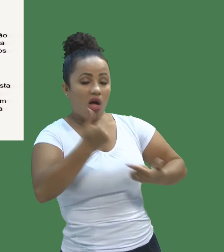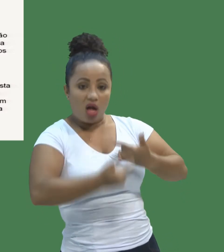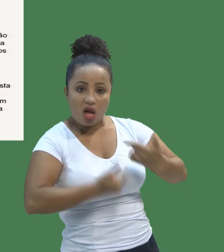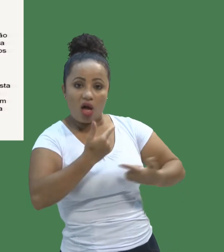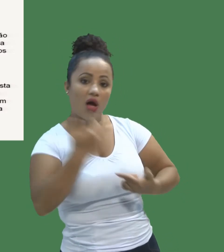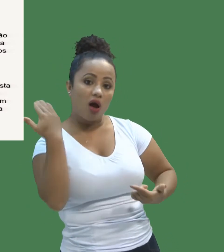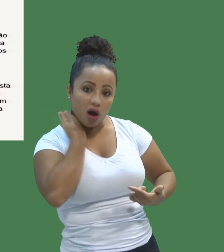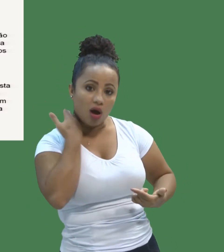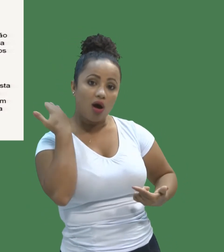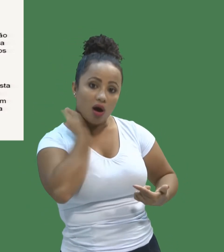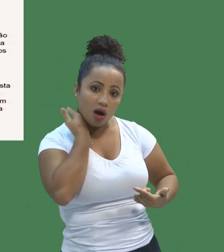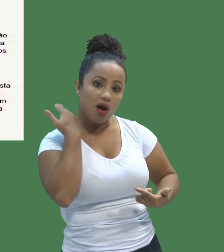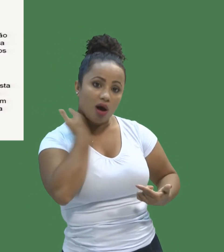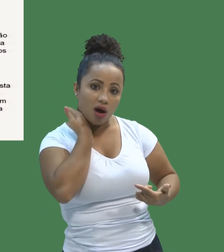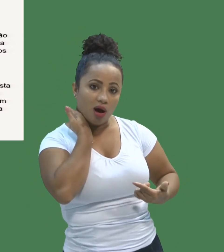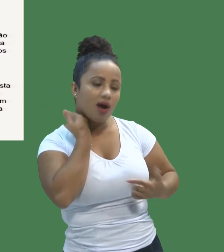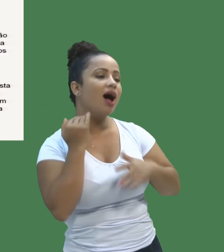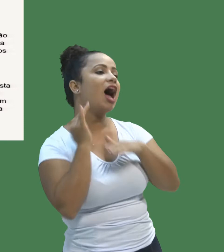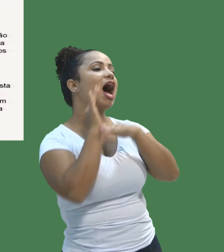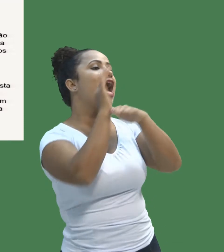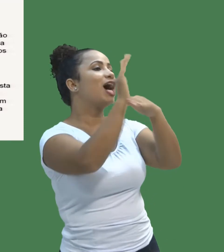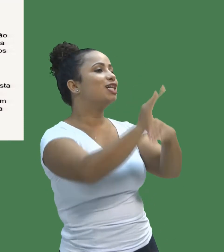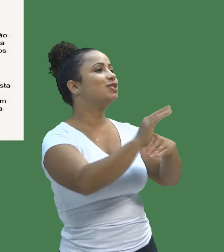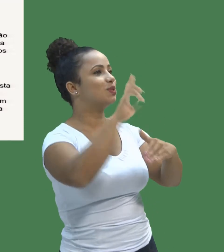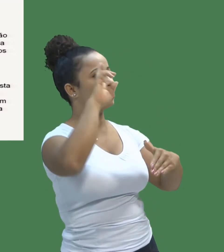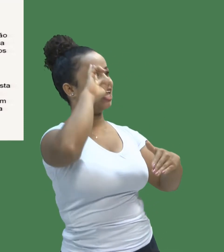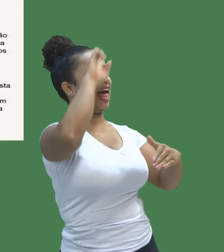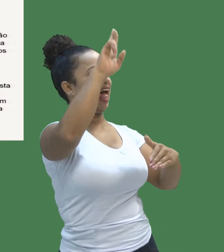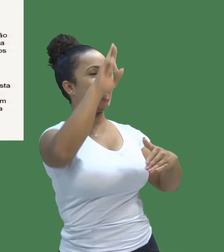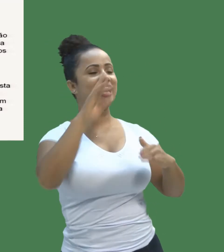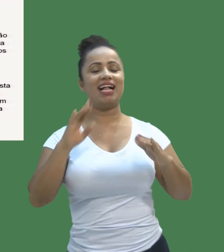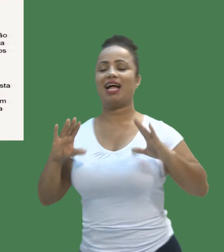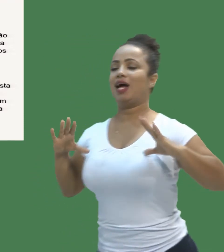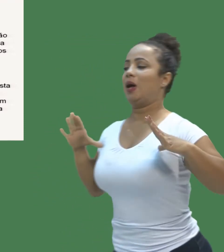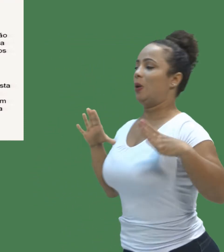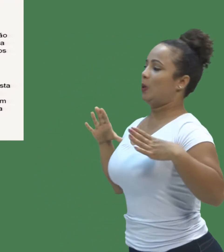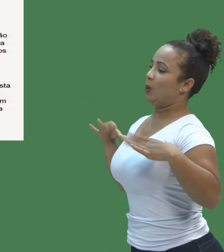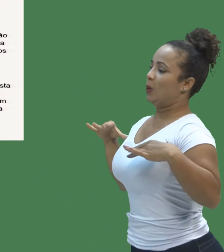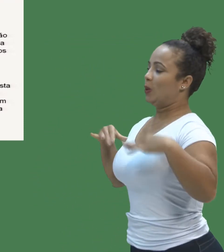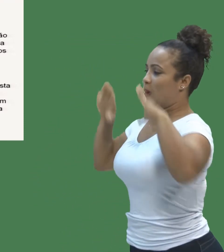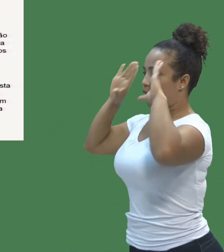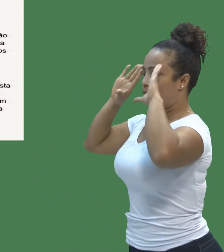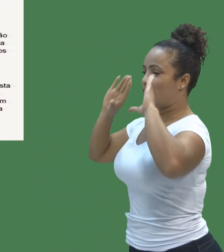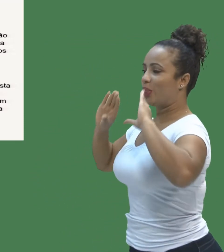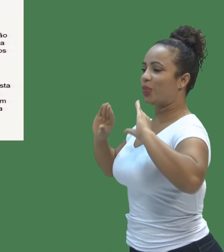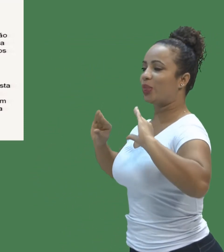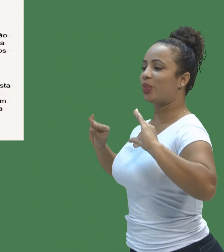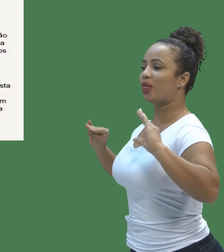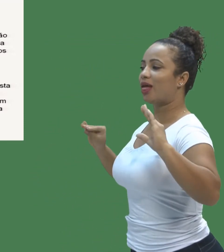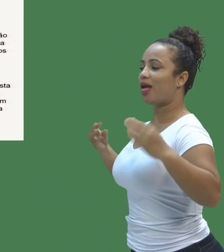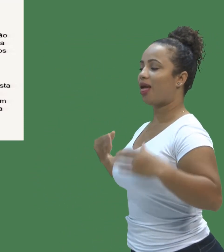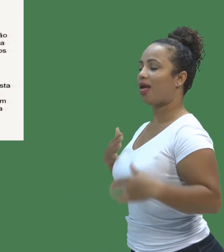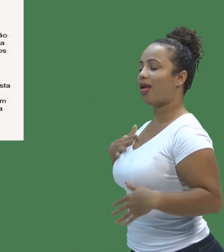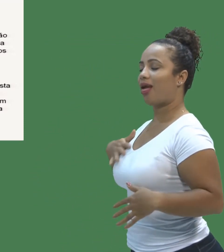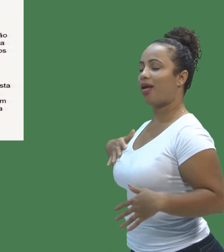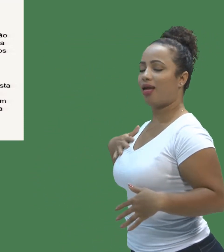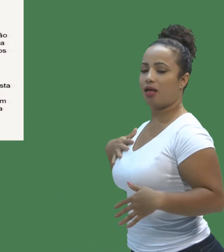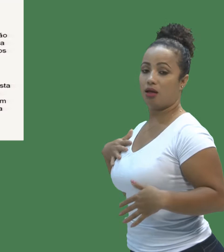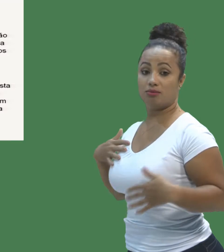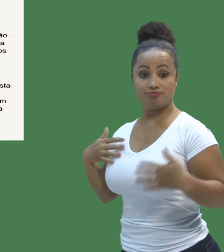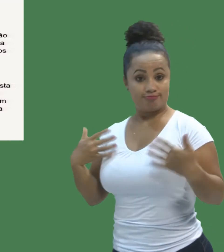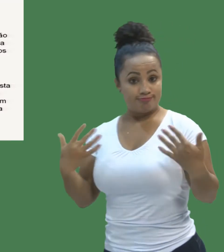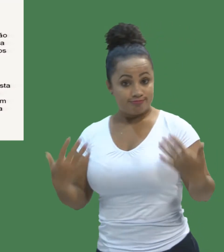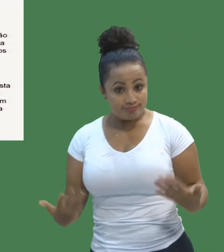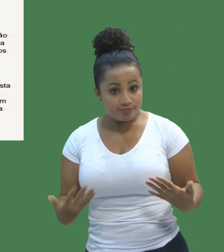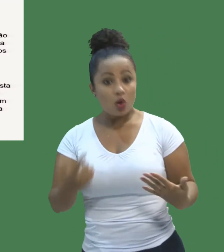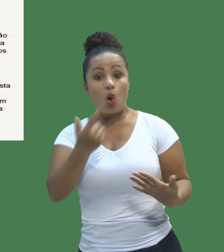e conforto aos empresários industriais. Outros casos ilustram esse